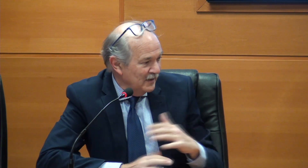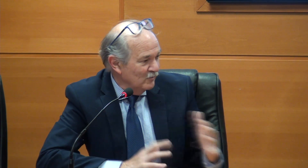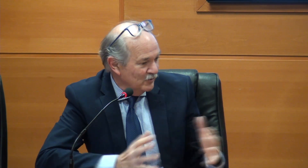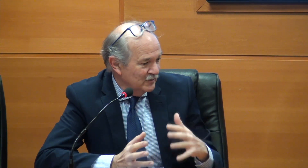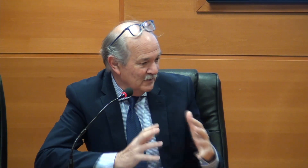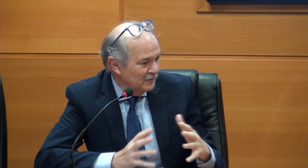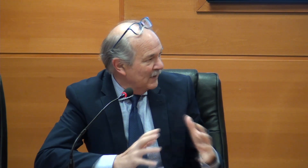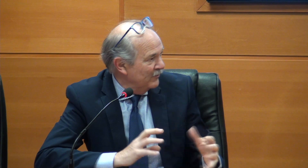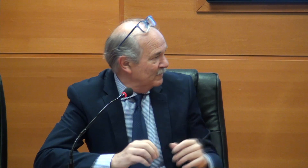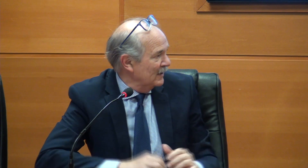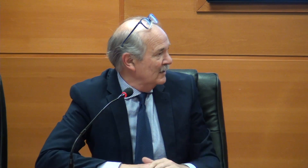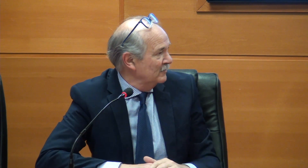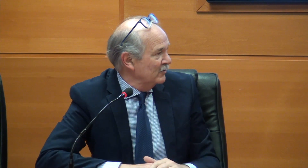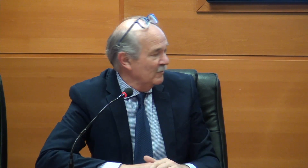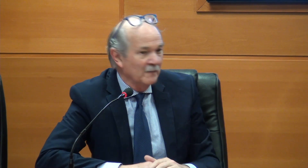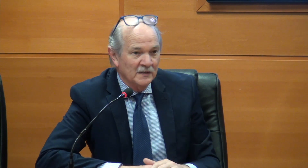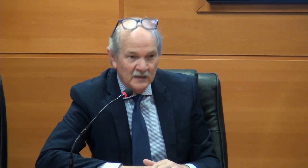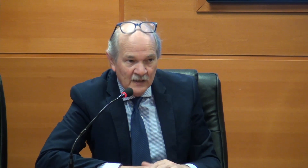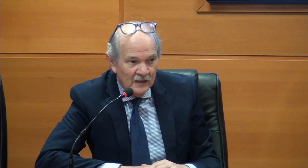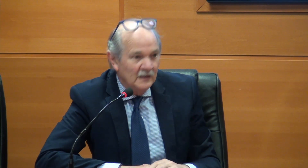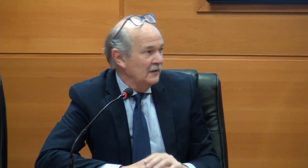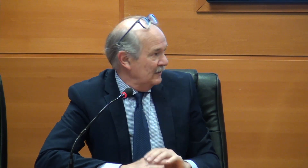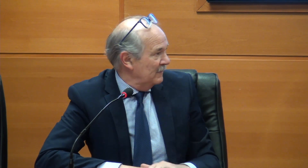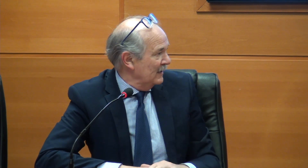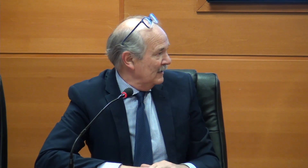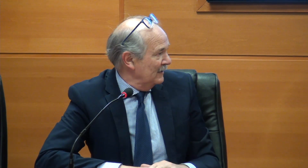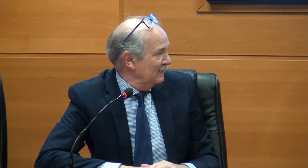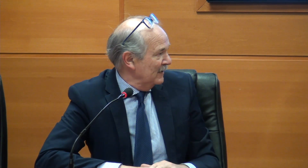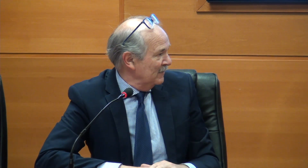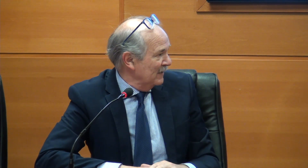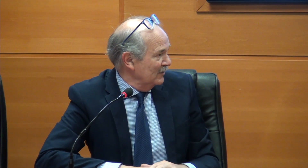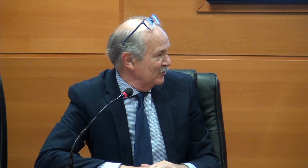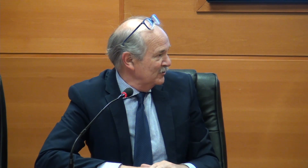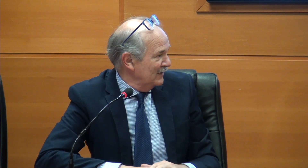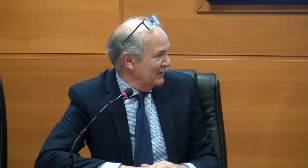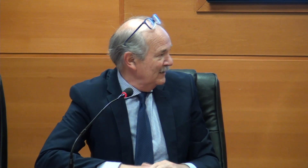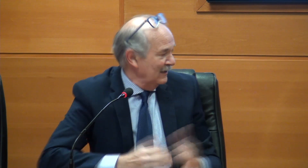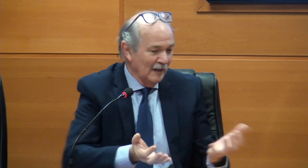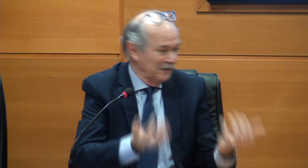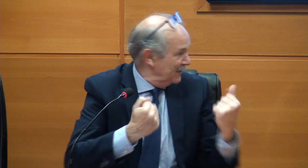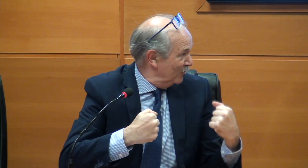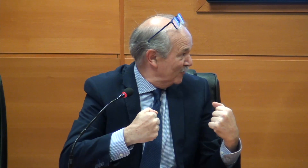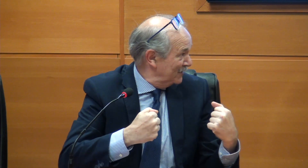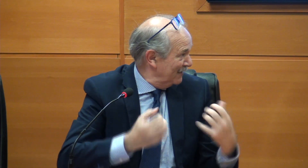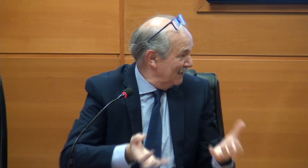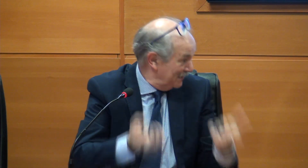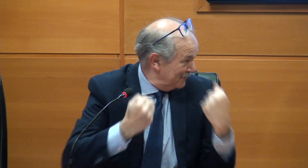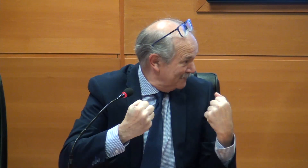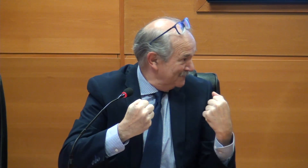algunos espacios para sobre todo para practicar y para y para ir preparándonos y aprendiendo como aprendiendo